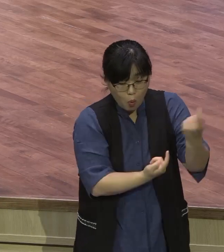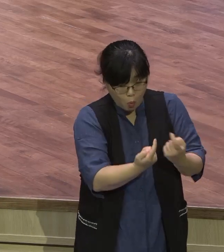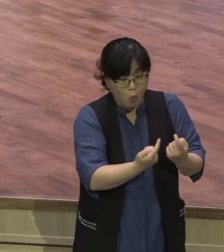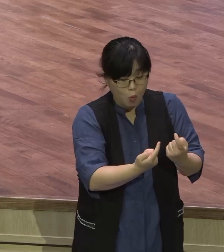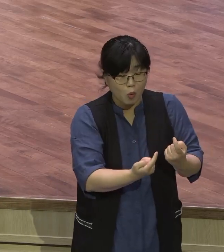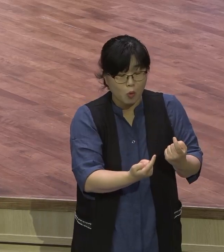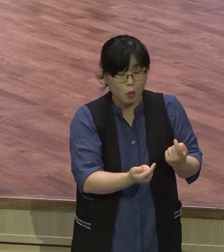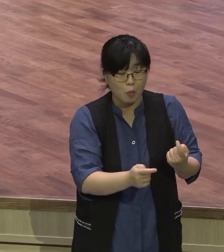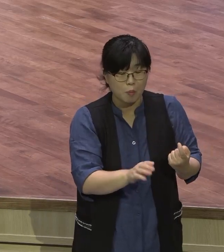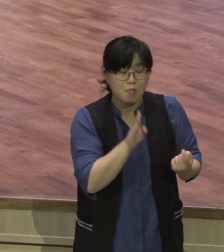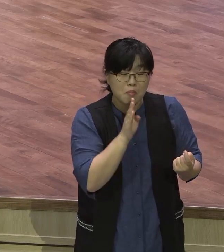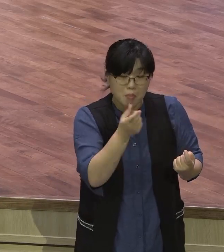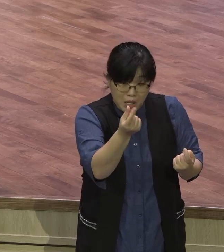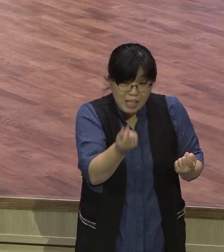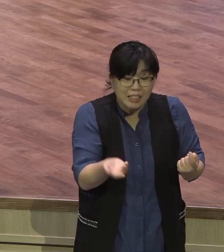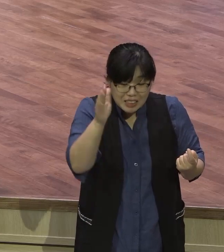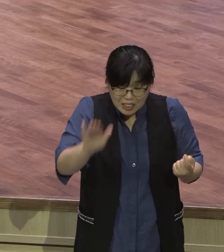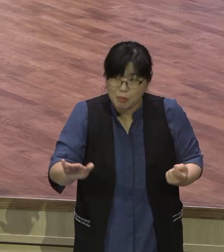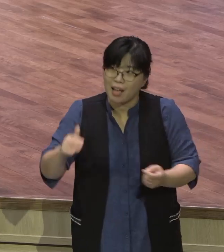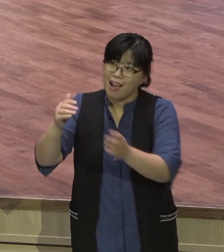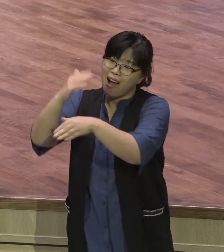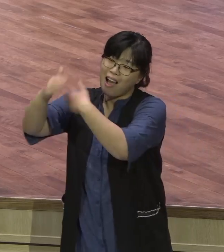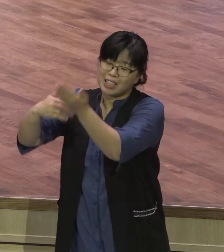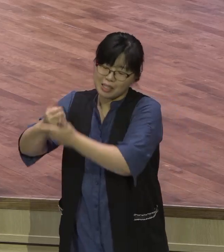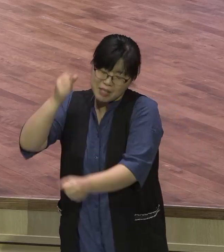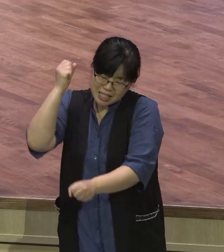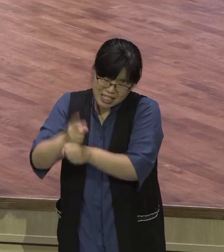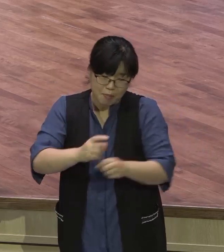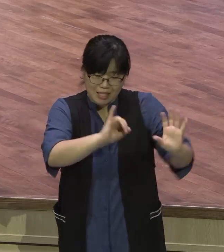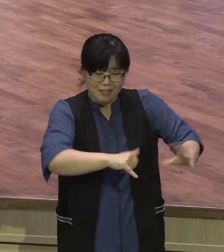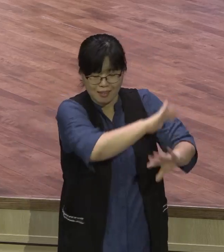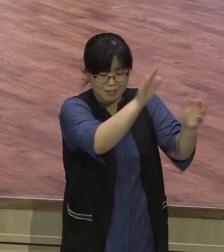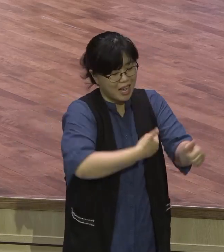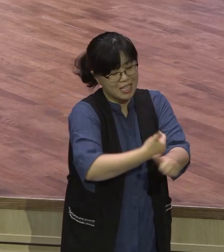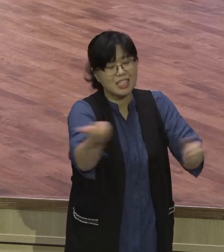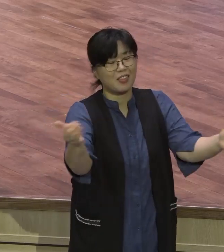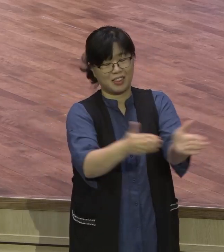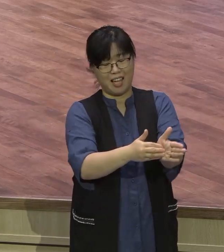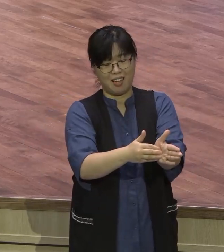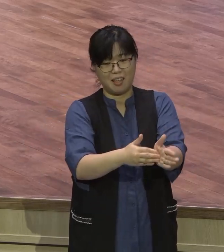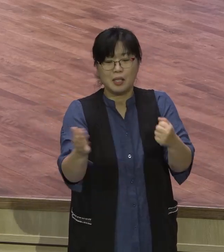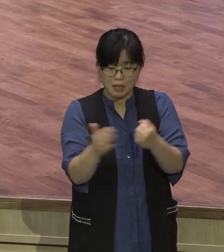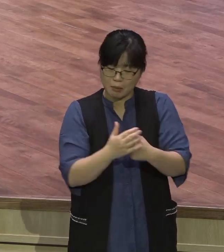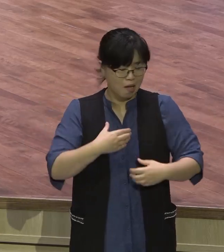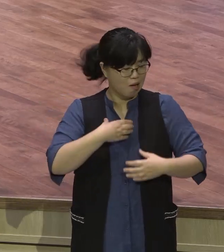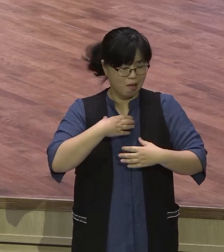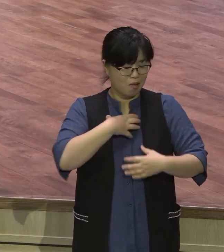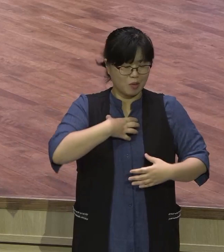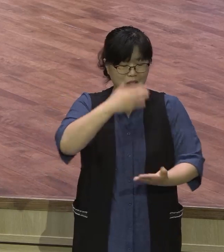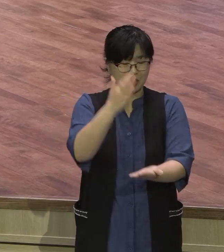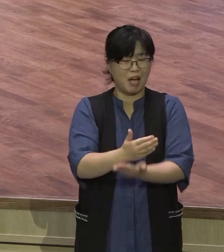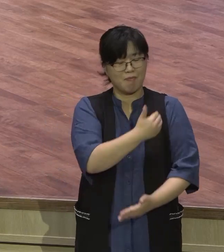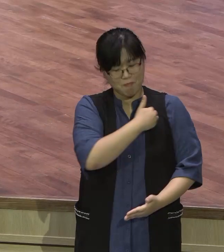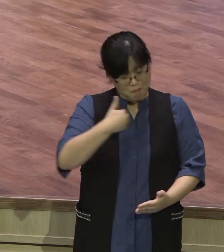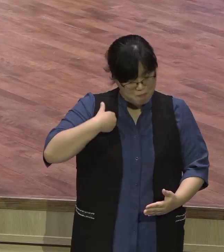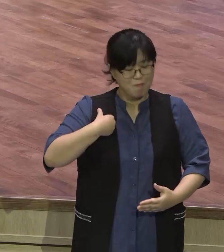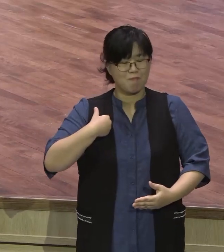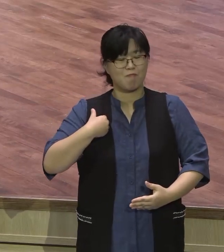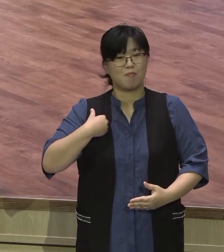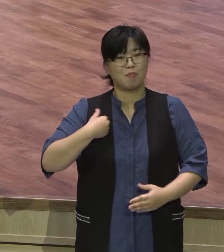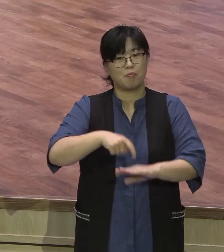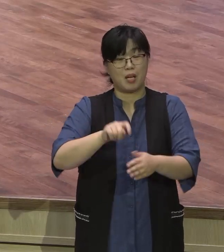불신하니요 사단 가라지요 사단이 심부름하는 거요 내 영혼 평안에 아멘 성령 안에서 참 평안